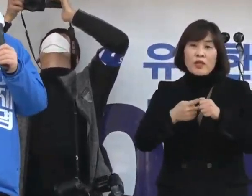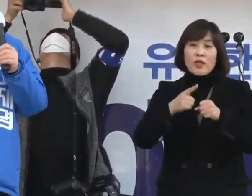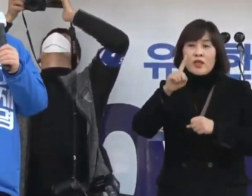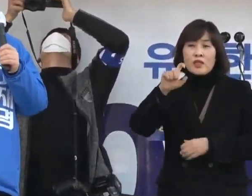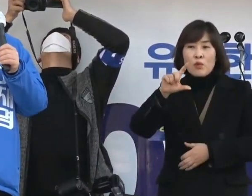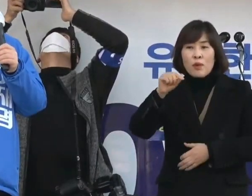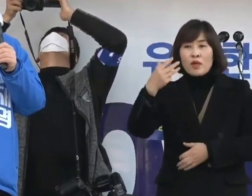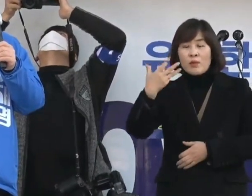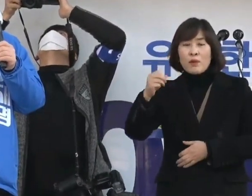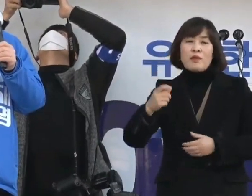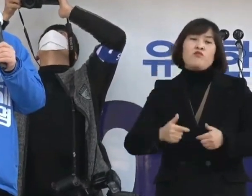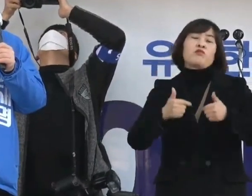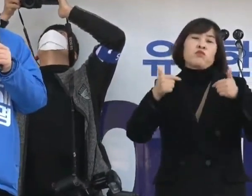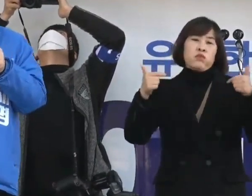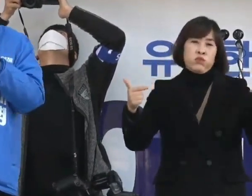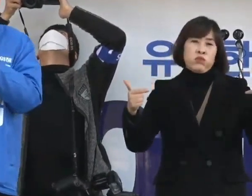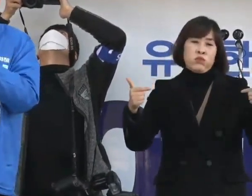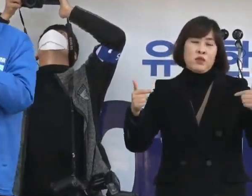15만, 18만씩 늘어나가지고